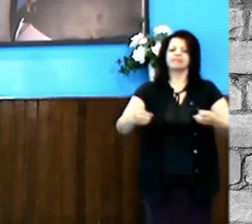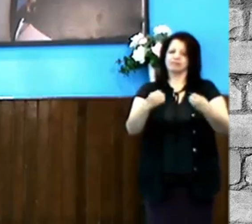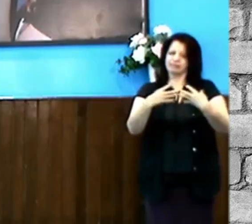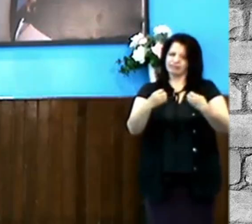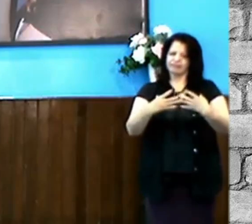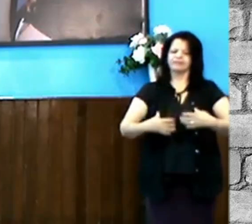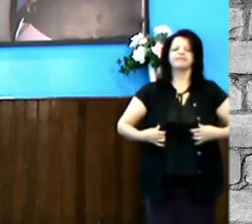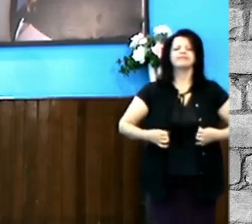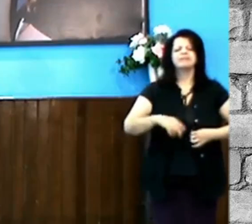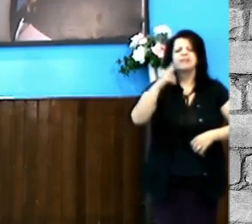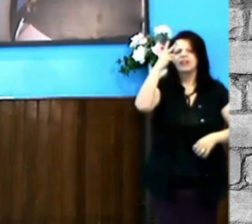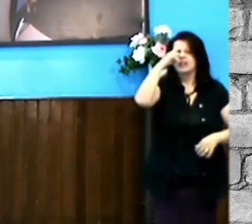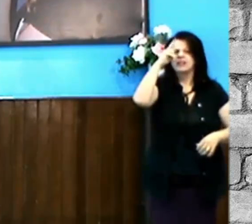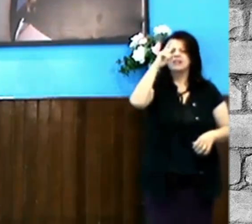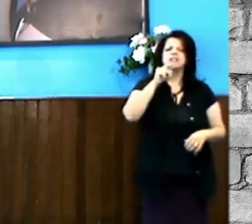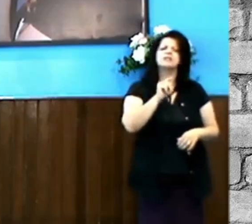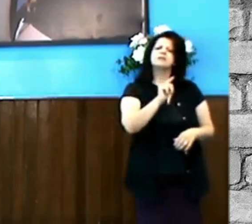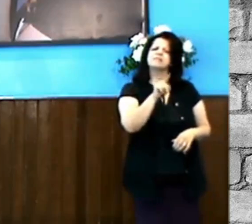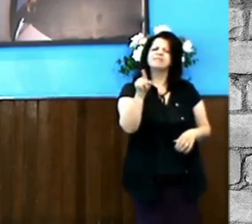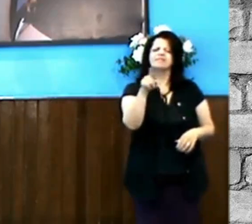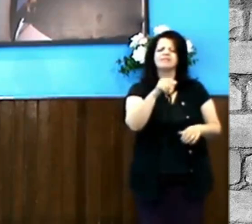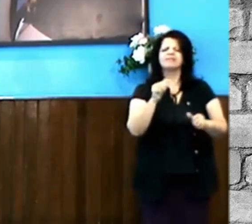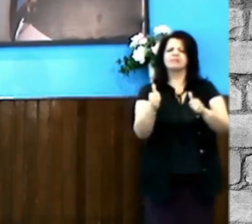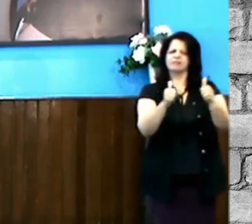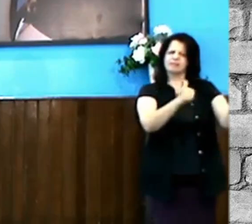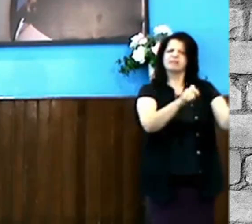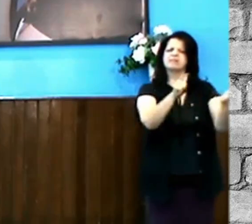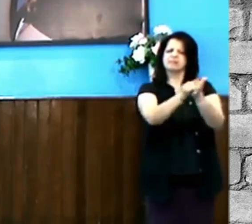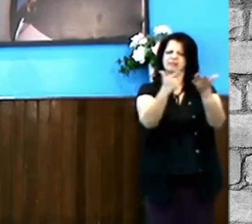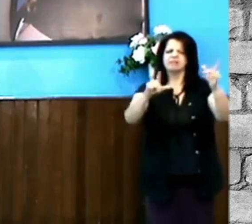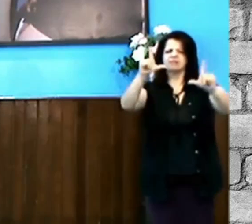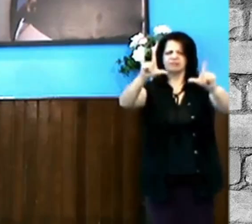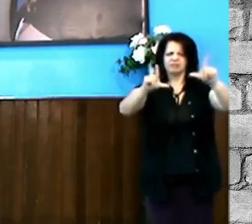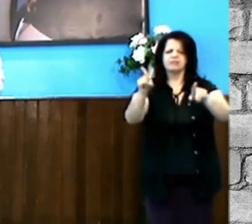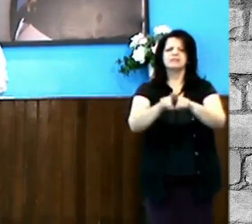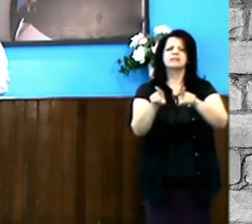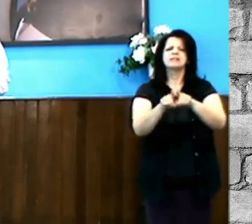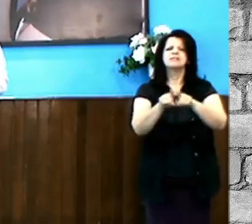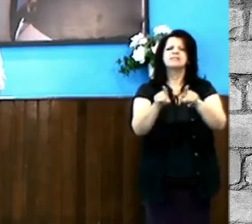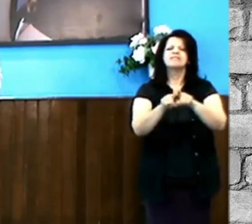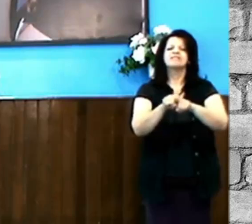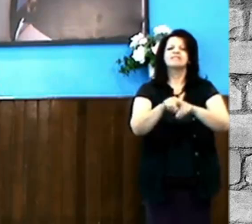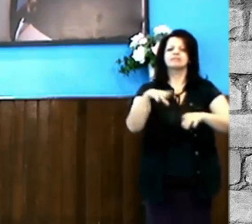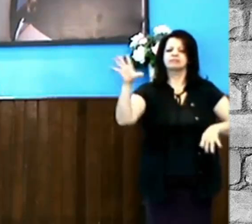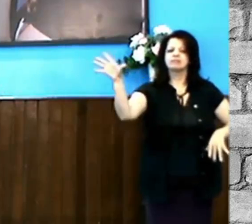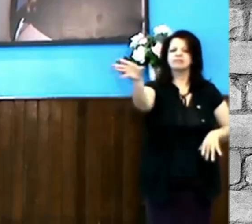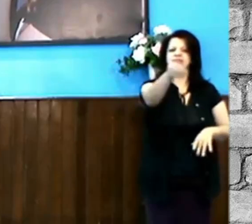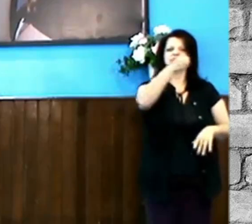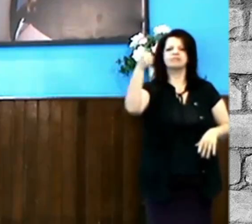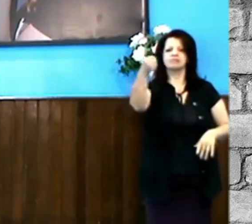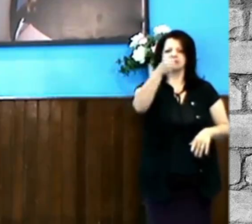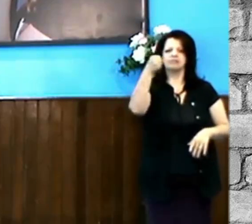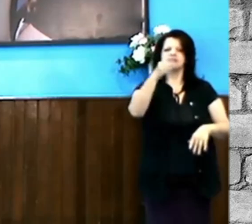bem recentemente, como você com certeza deve ter acompanhado nos telejornais, que é o caso da cerveja chamada